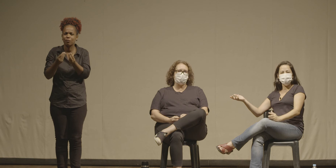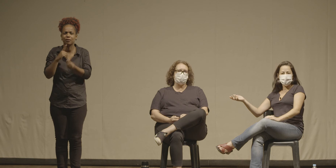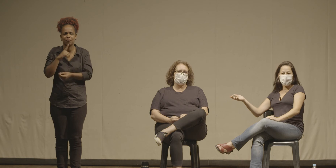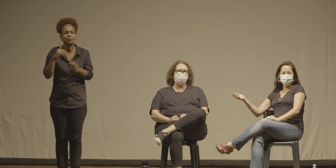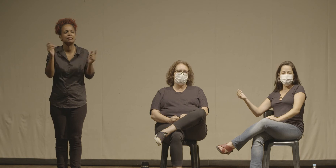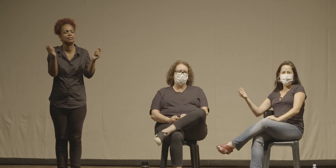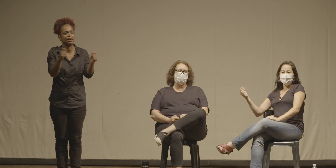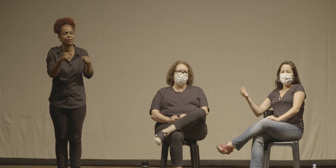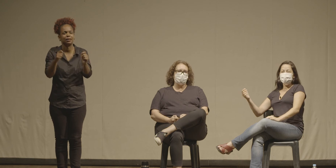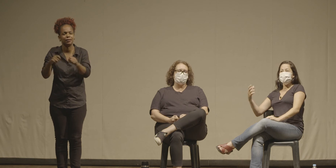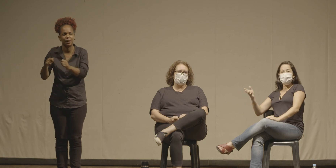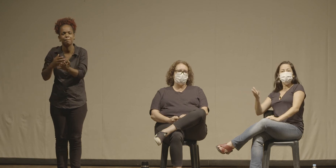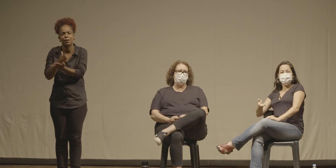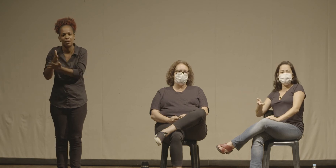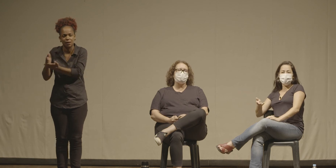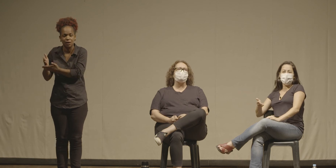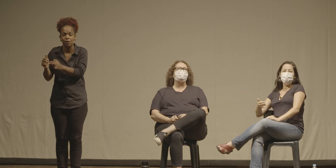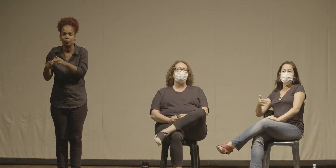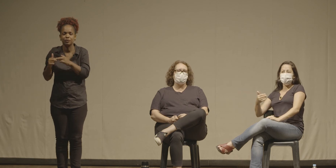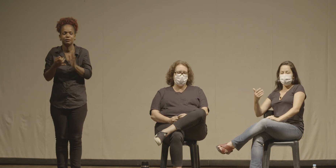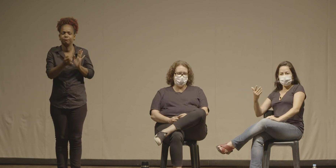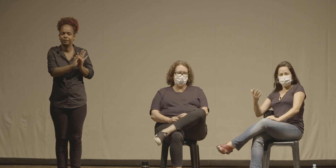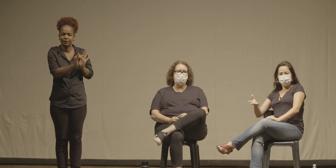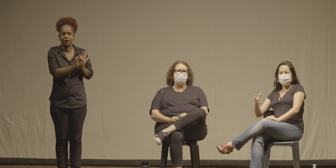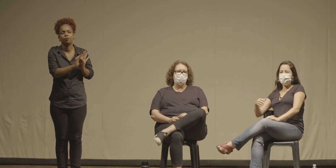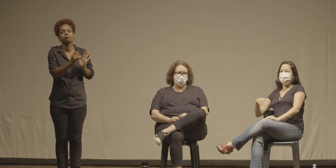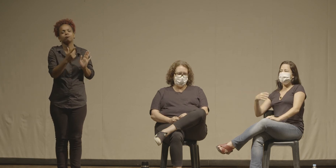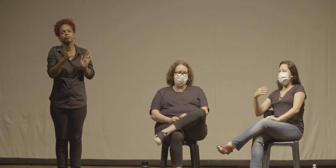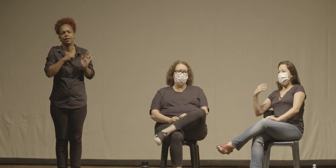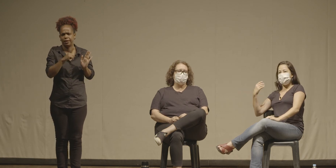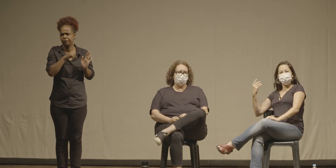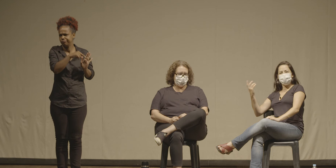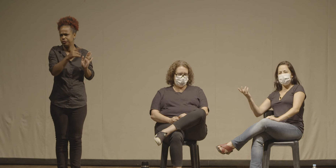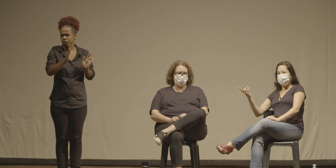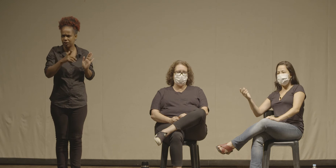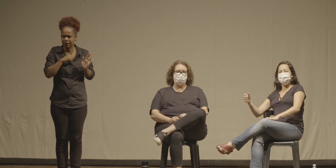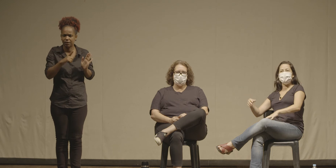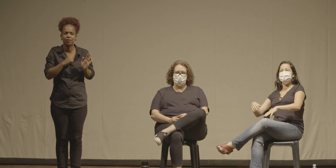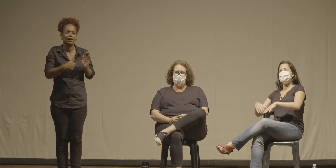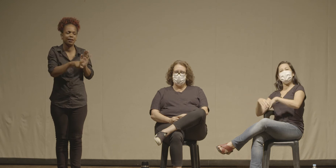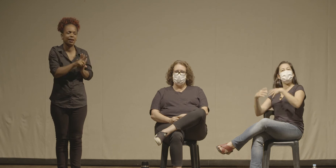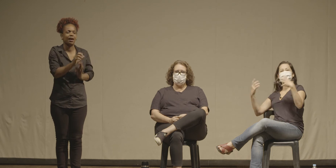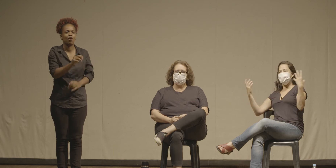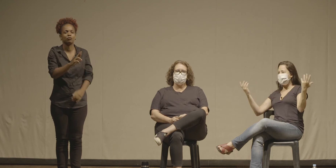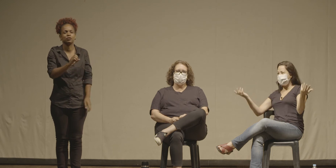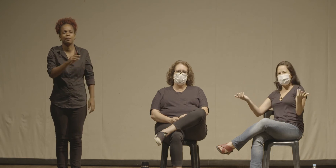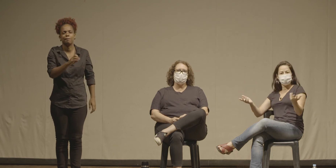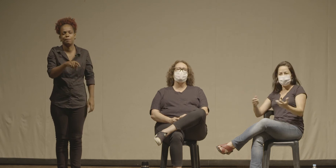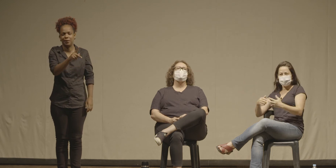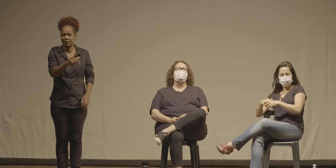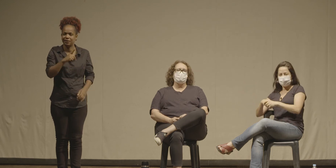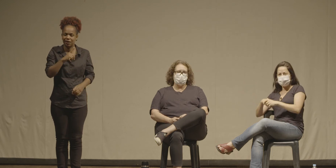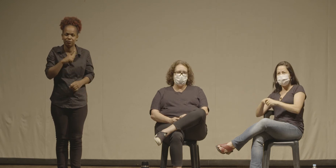novas possibilidades. A gente está dentro desse edital, que é o Retomada Cultural, através da Lei Aldir Blanc. Seremos eternamente gratos